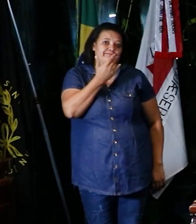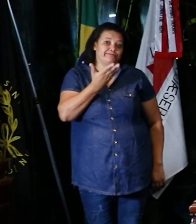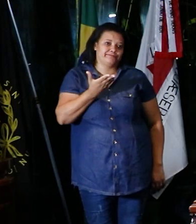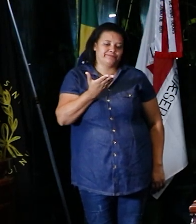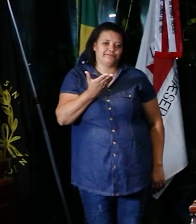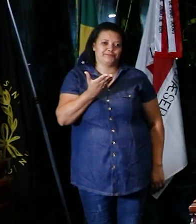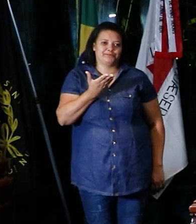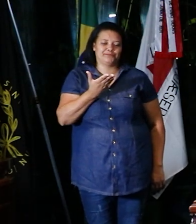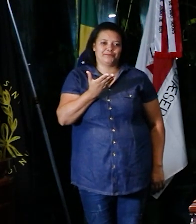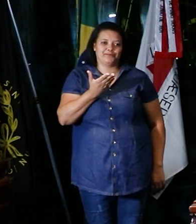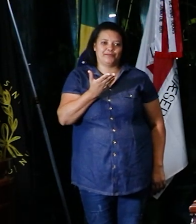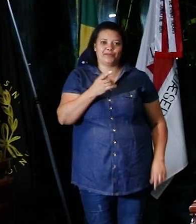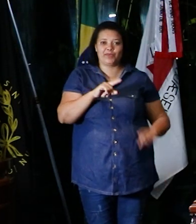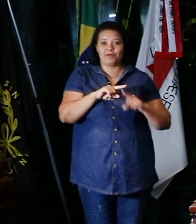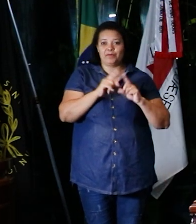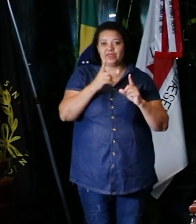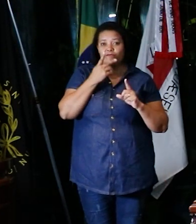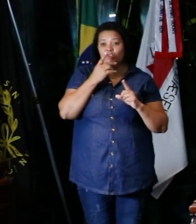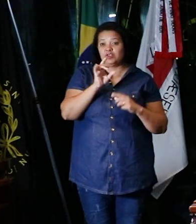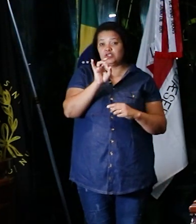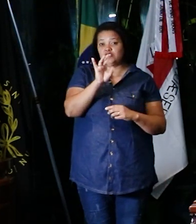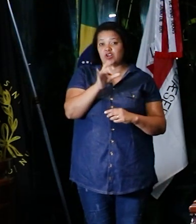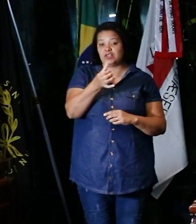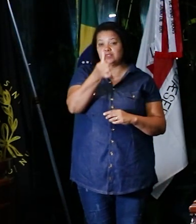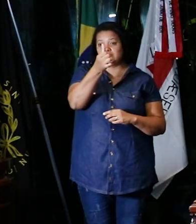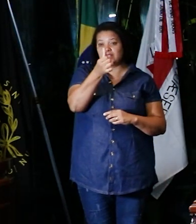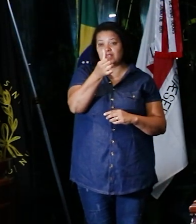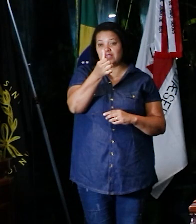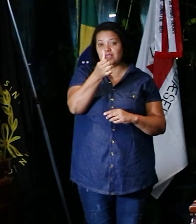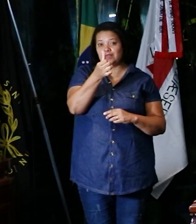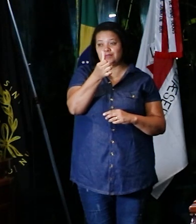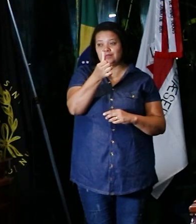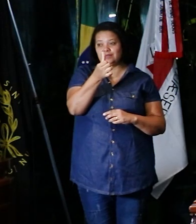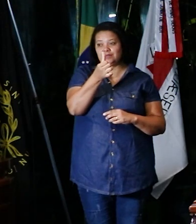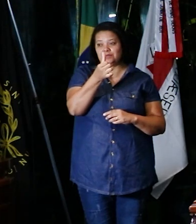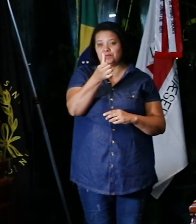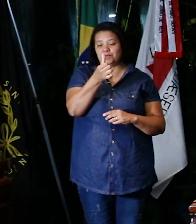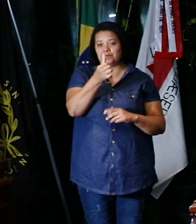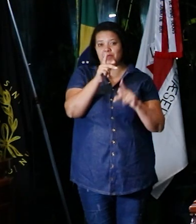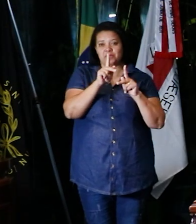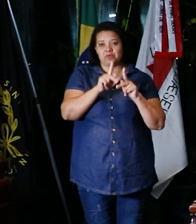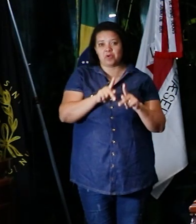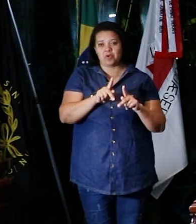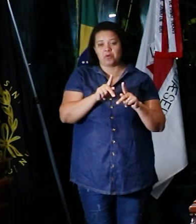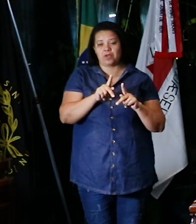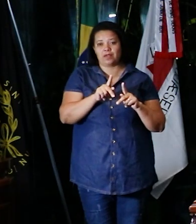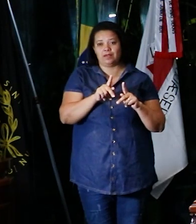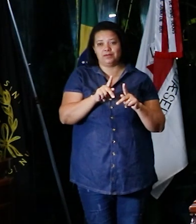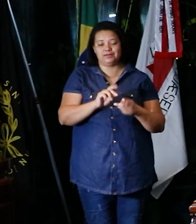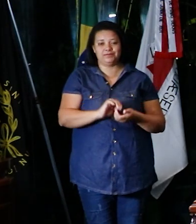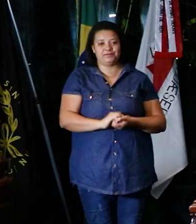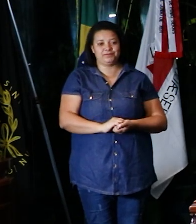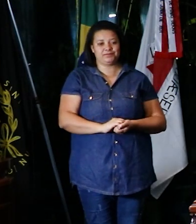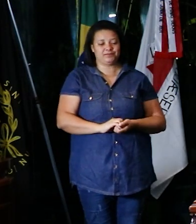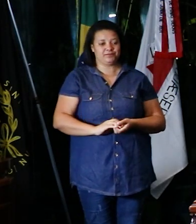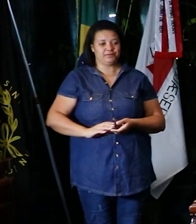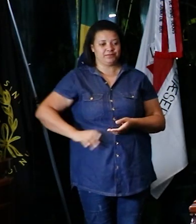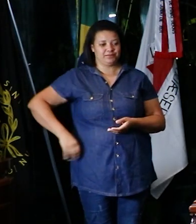demais, mas ela disse que era só... Só meia dúzia? Ela, que era meia dúzia que estava coordenando.